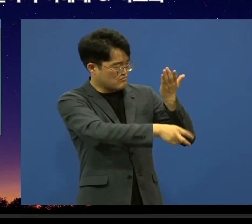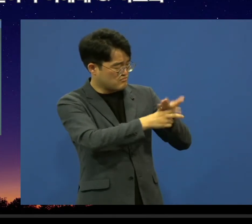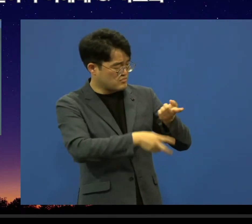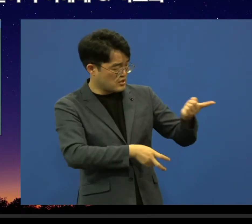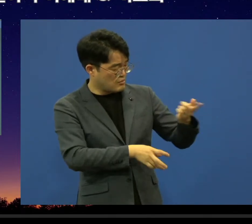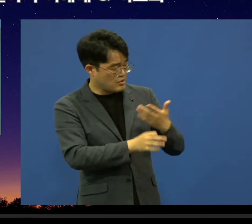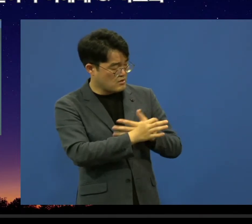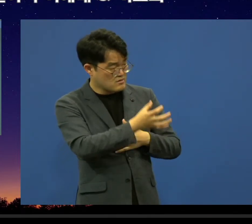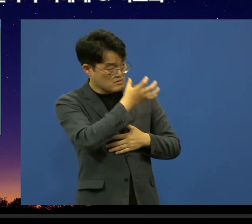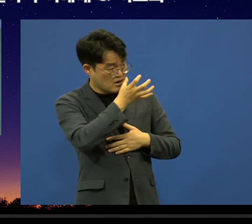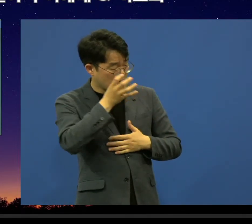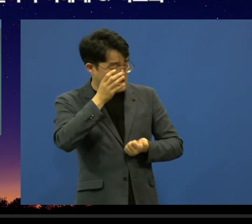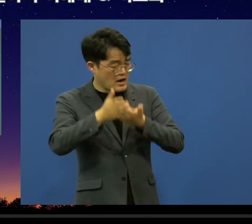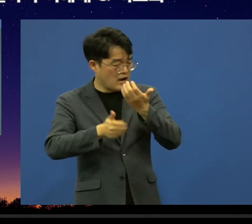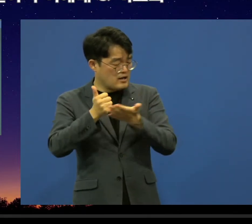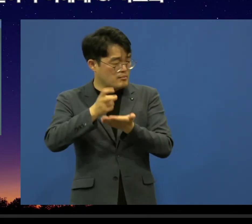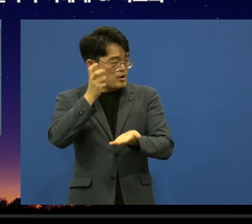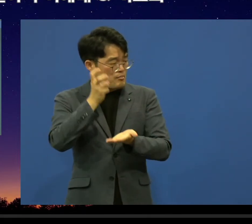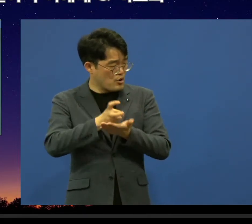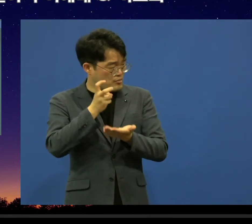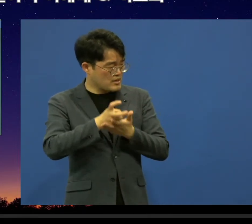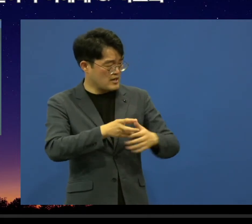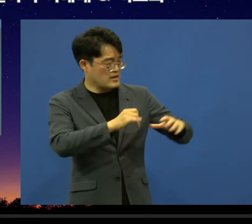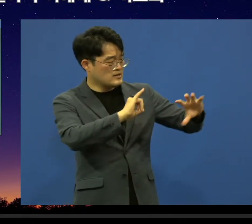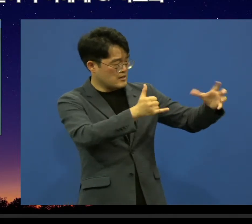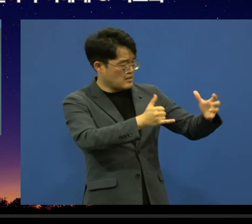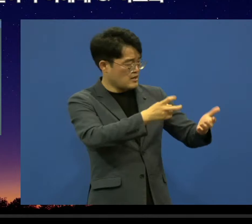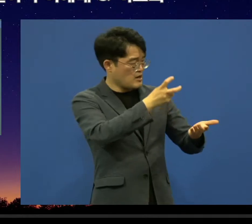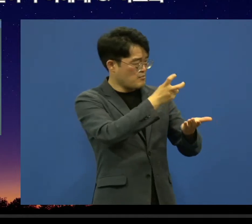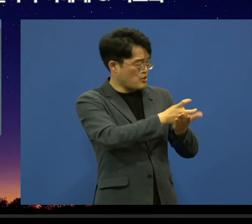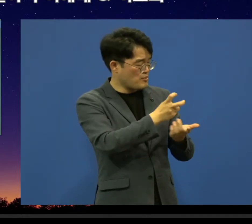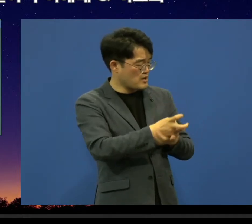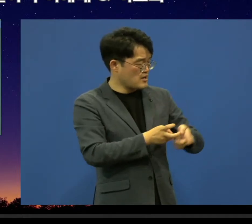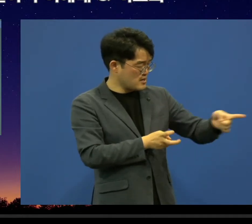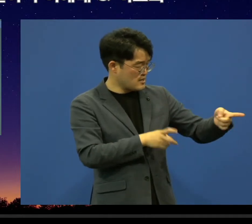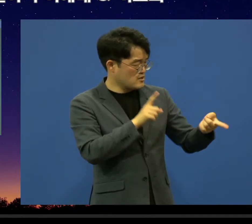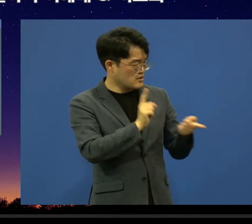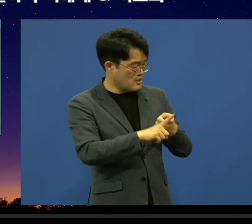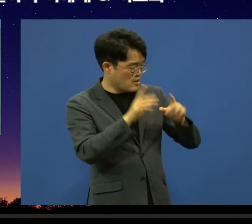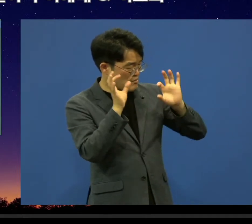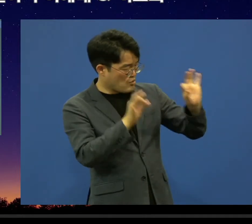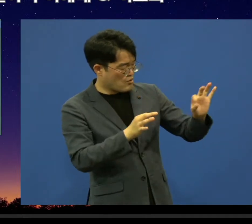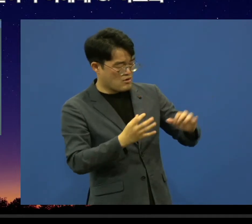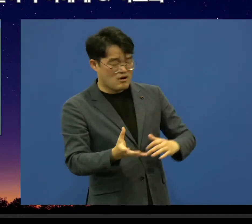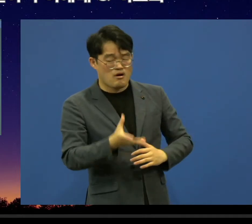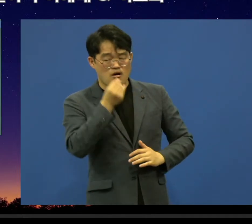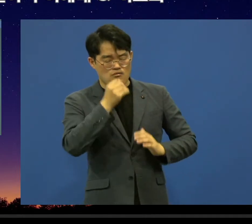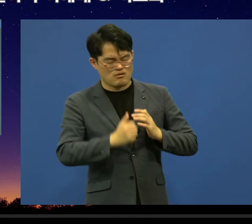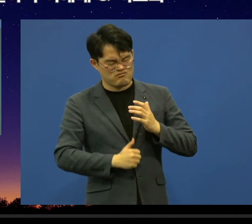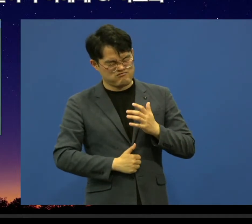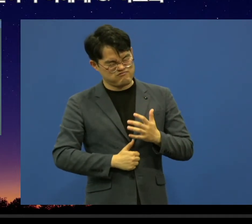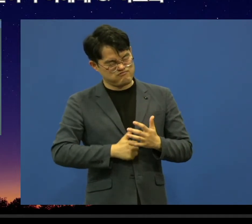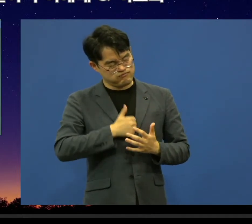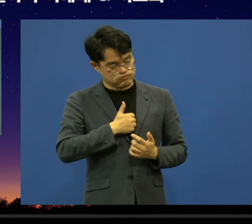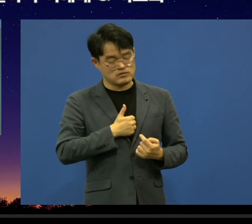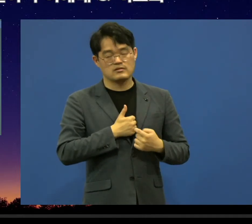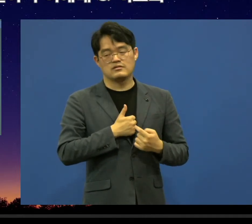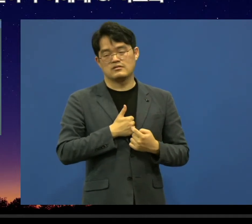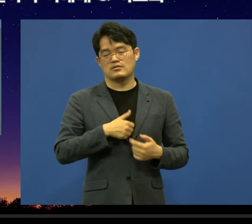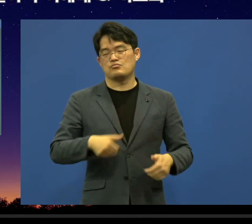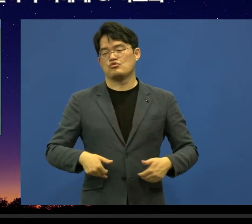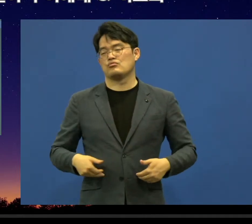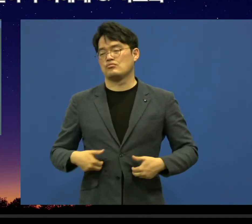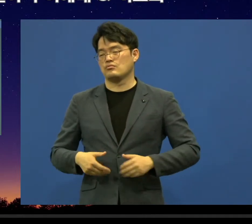감히 어디 하나님의 법이 아닌 것을 세상의 법이 맞다고 말하냐고 여러분 분노해야 돼요. 분노해야 돼요. 여러분